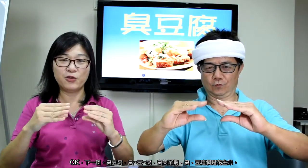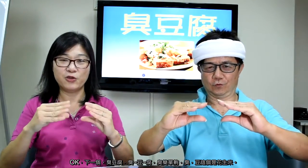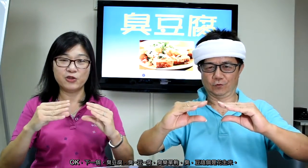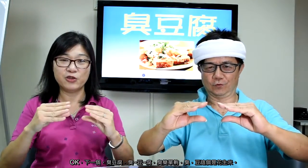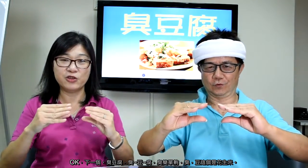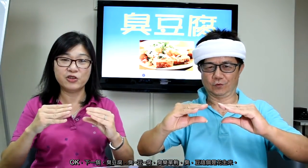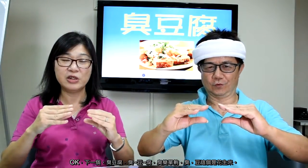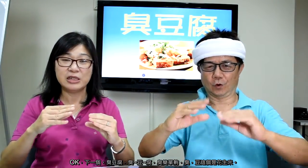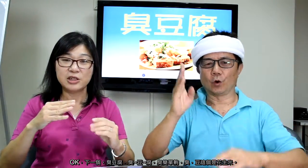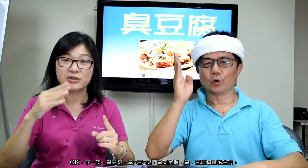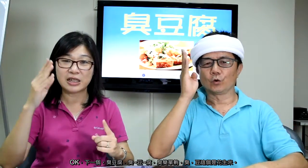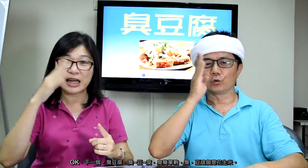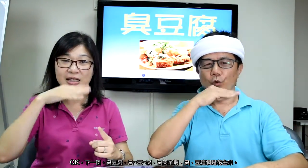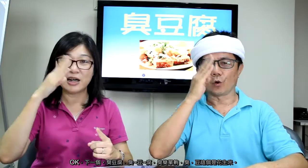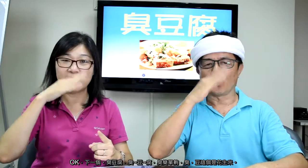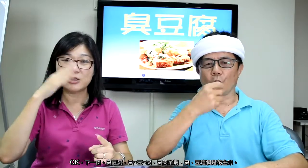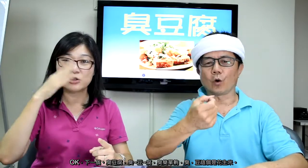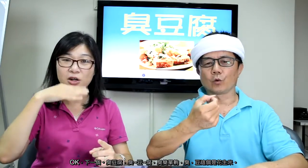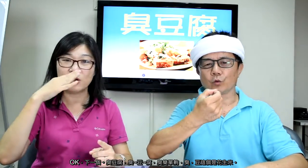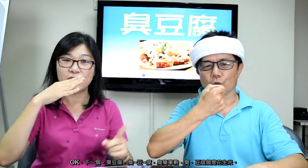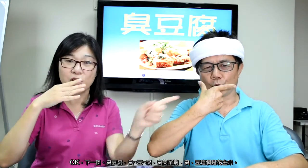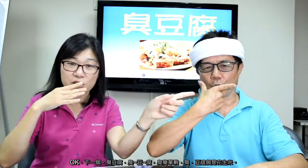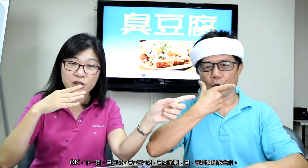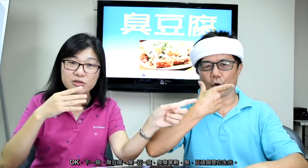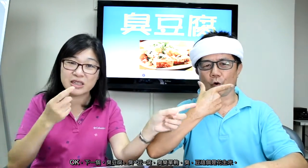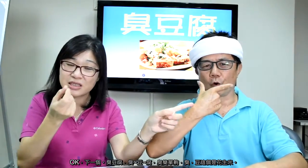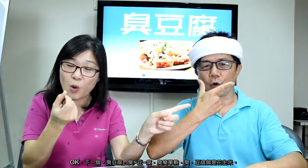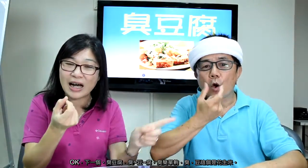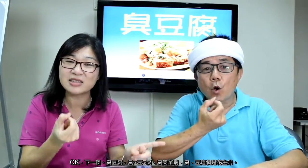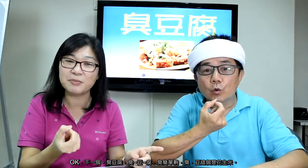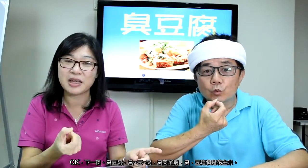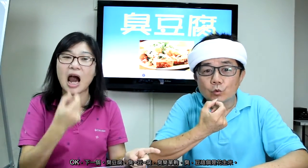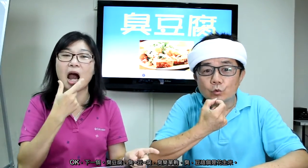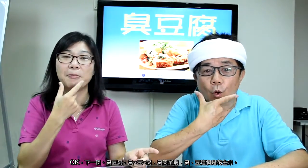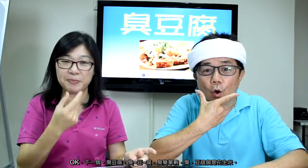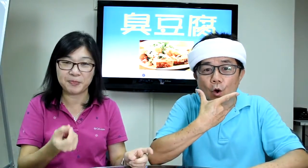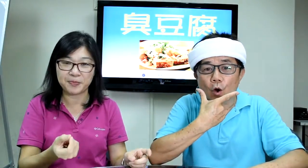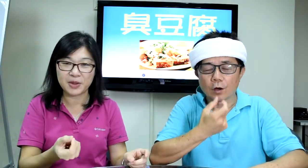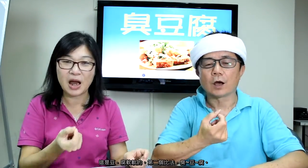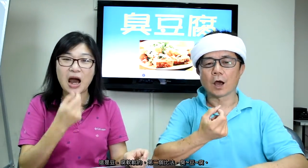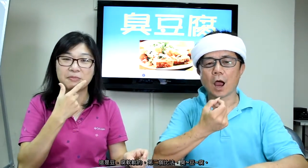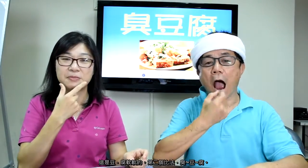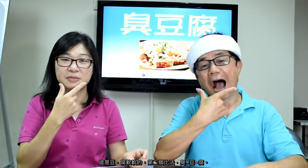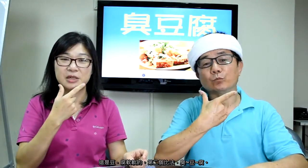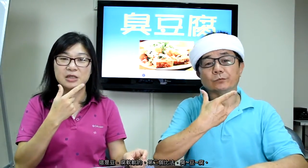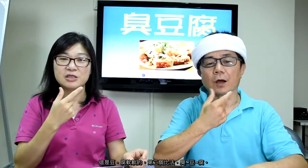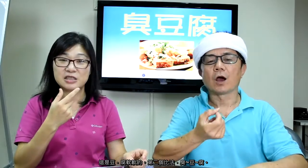腐。臭简单哈，臭豆这个是花生米啊，啊，这是